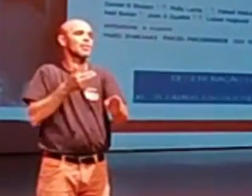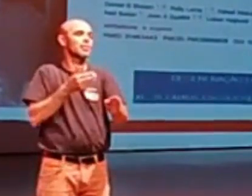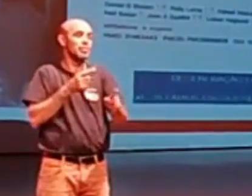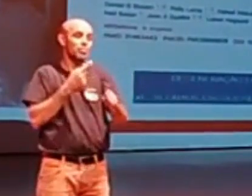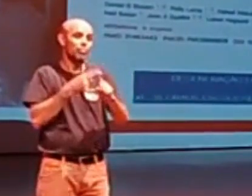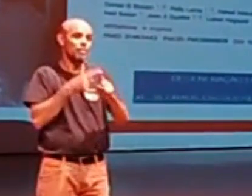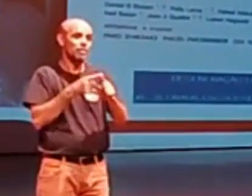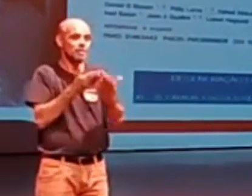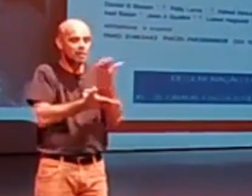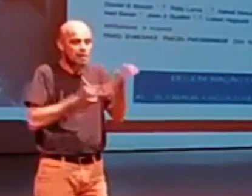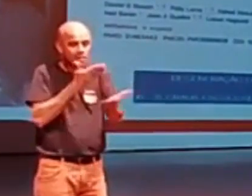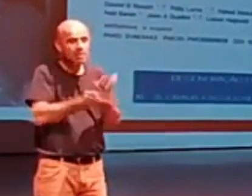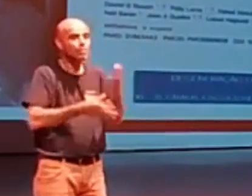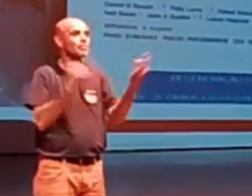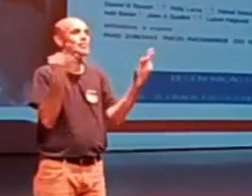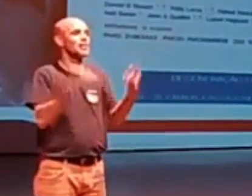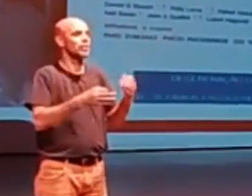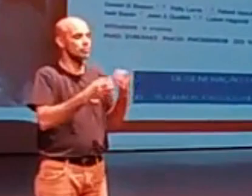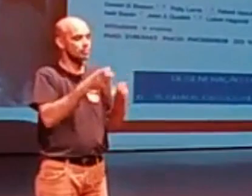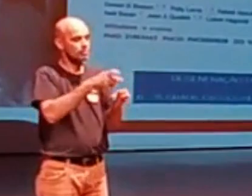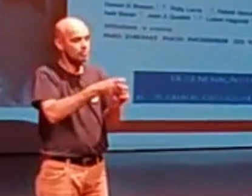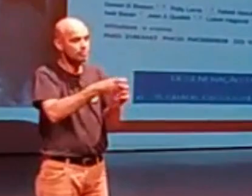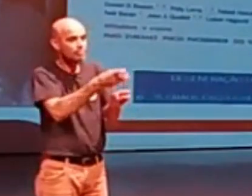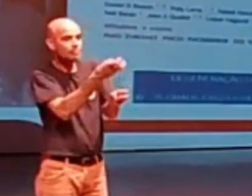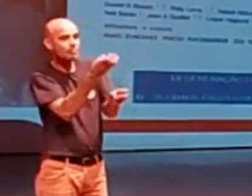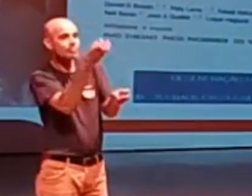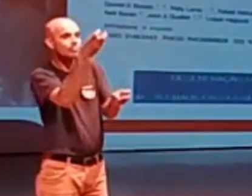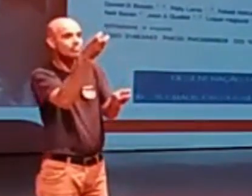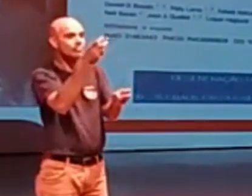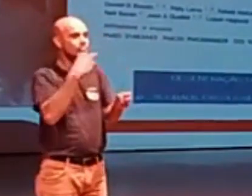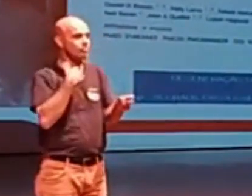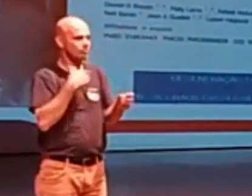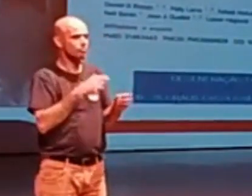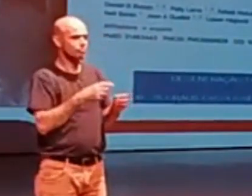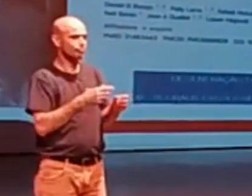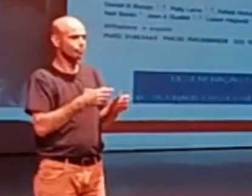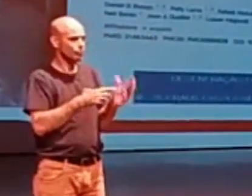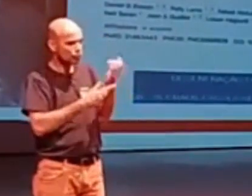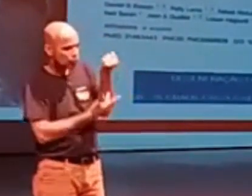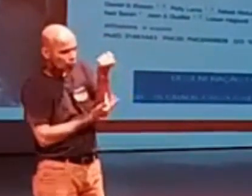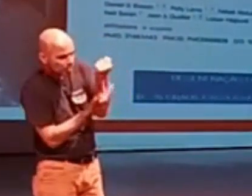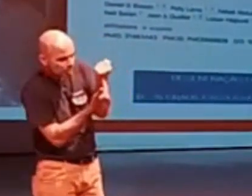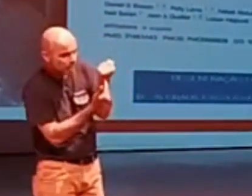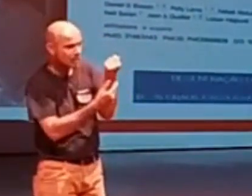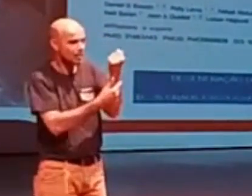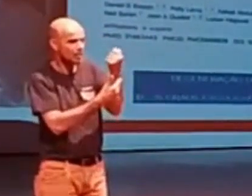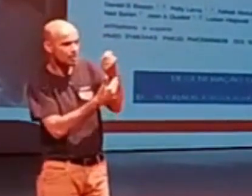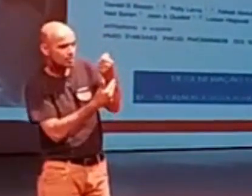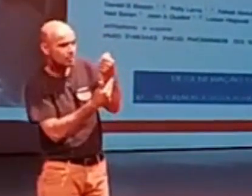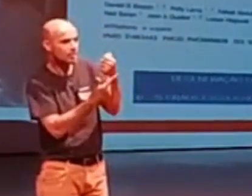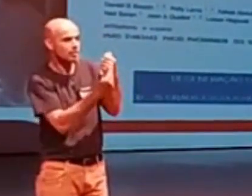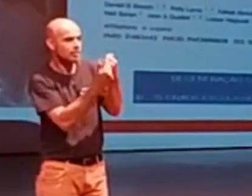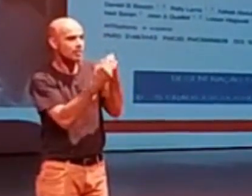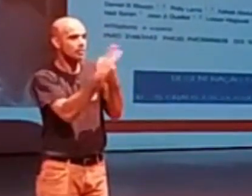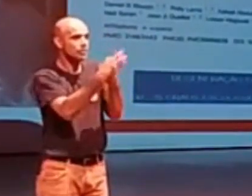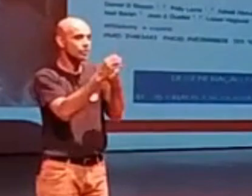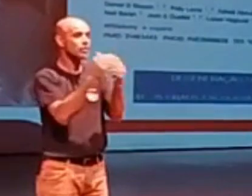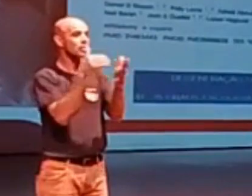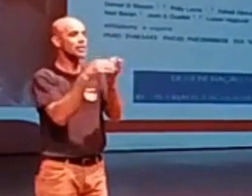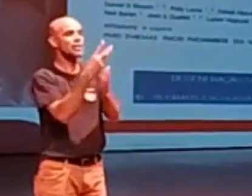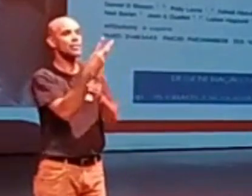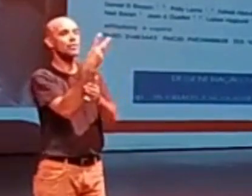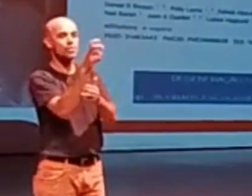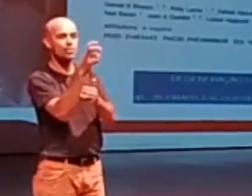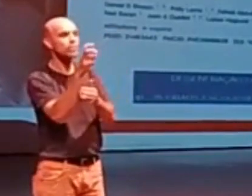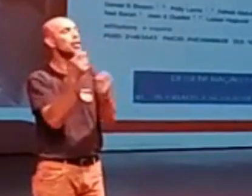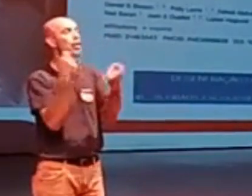escoliose. Aí fala, poxa, você vai operar alguém de 30 a 35 graus? Não, não é isso que eu estou falando. Estou falando que essa pessoa precisa de um tratamento. Ela